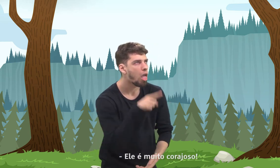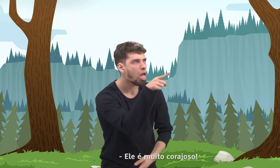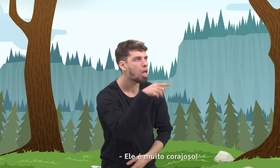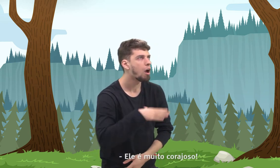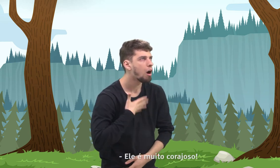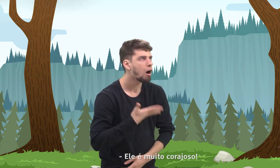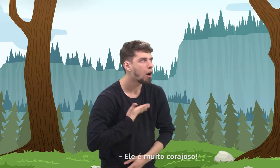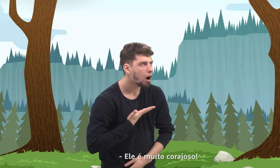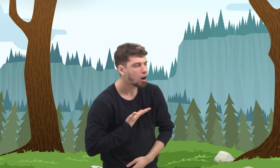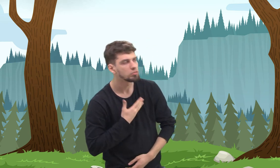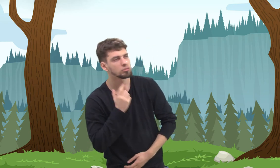corajoso